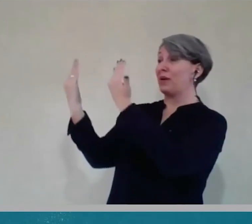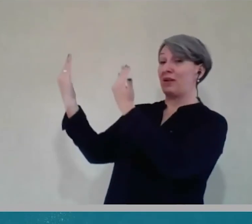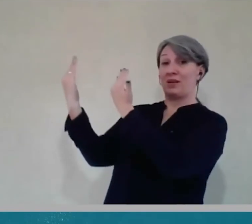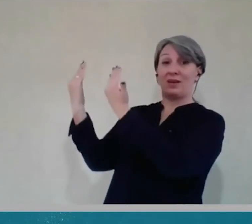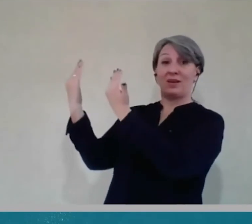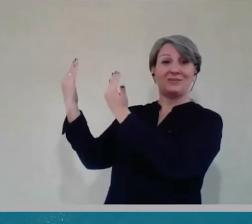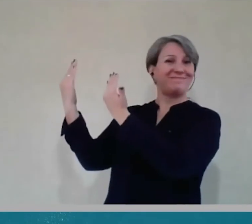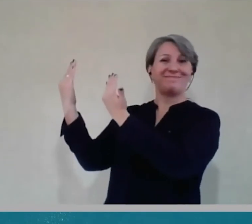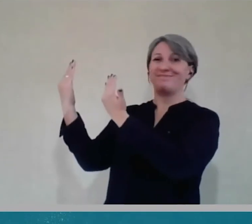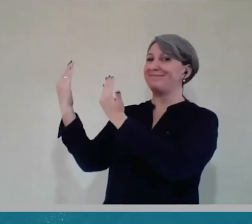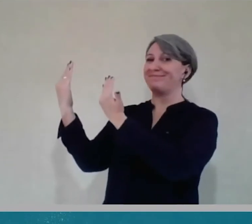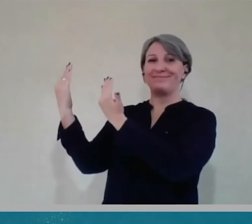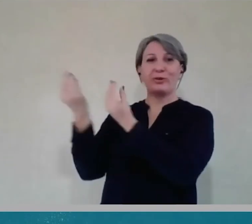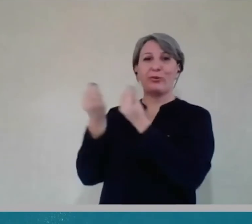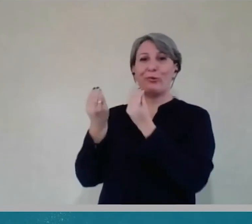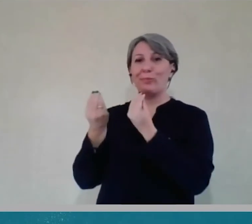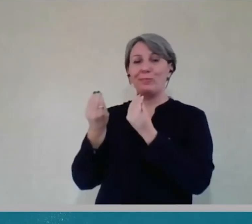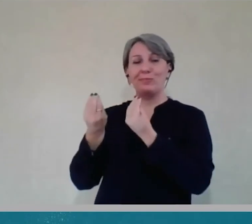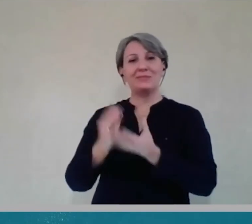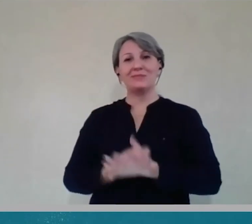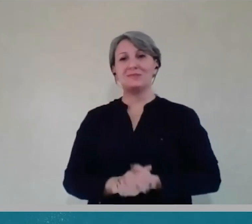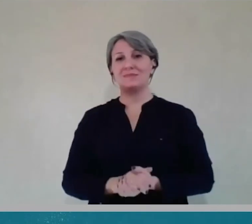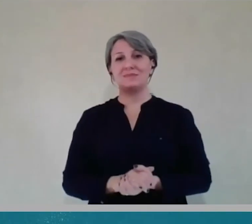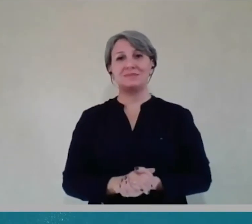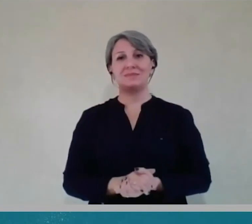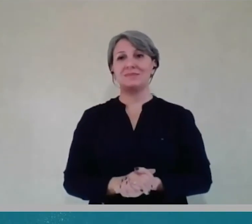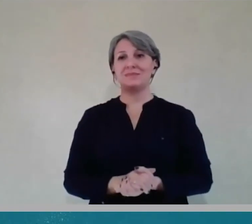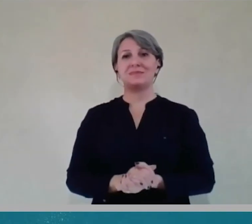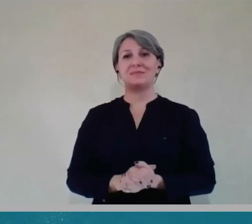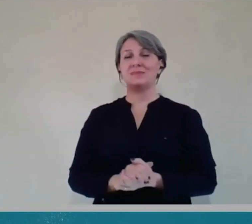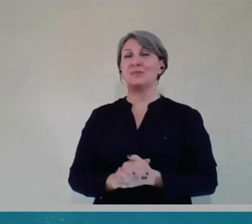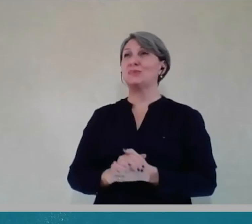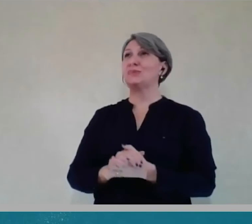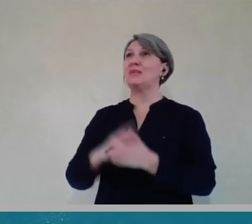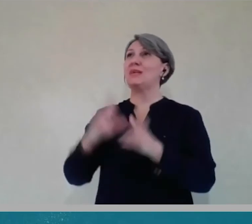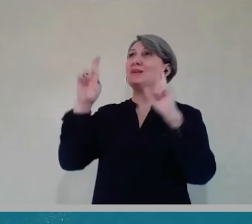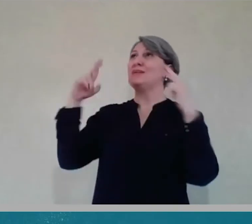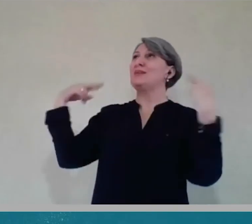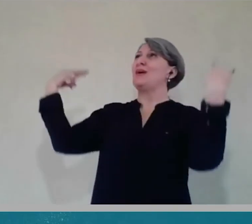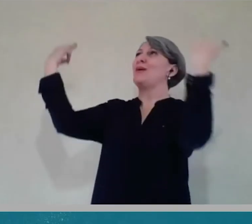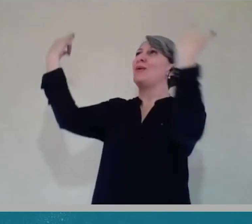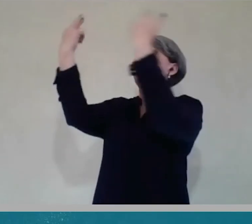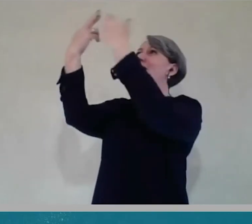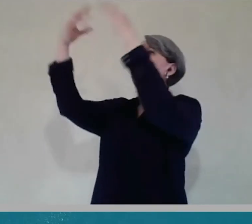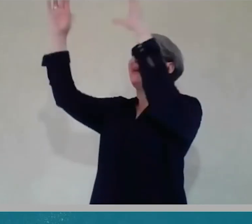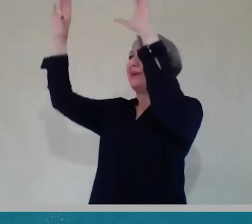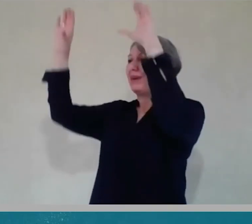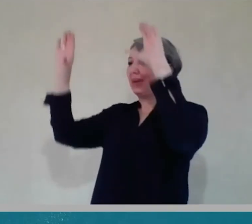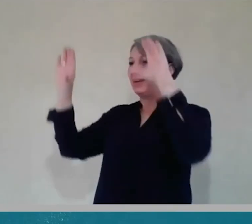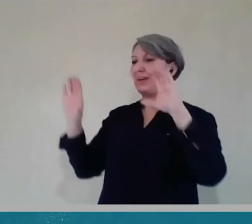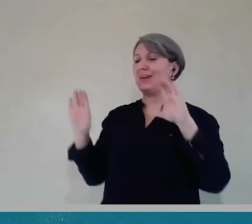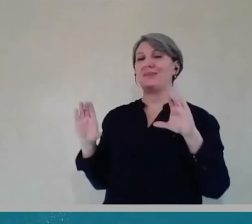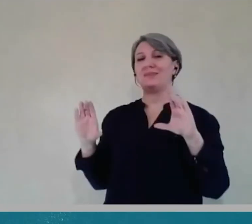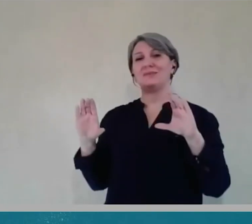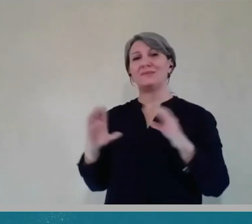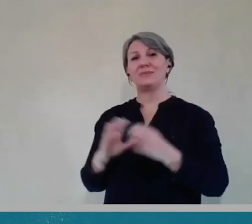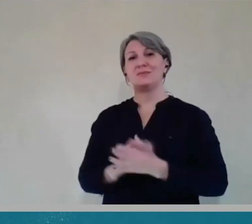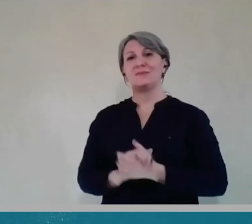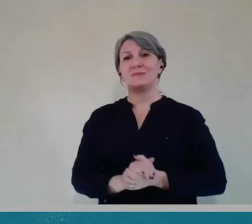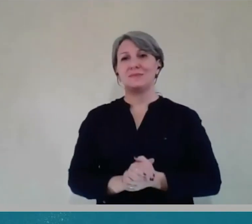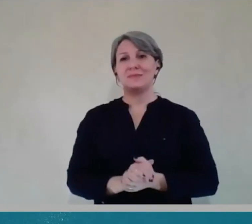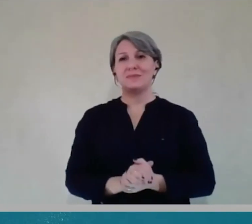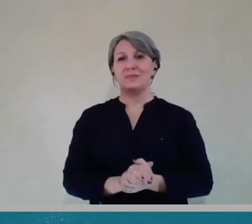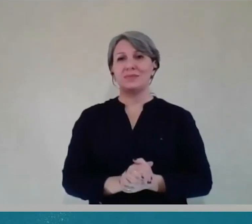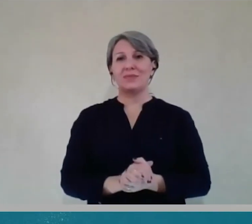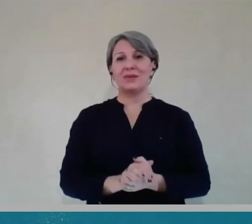Então, aí você vai querer, venha o teu reino. Que o seu reino venha logo. Porque quando vier o seu reino, irmãos,